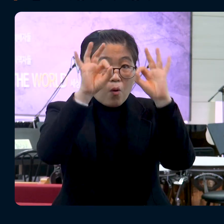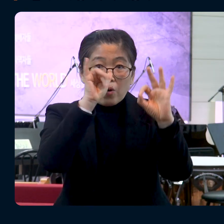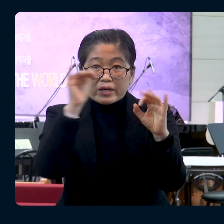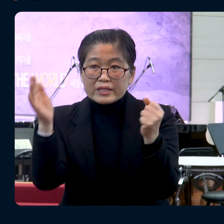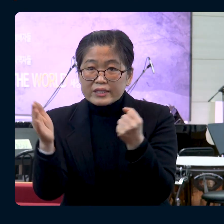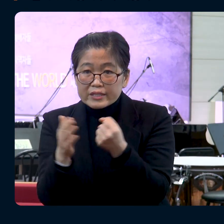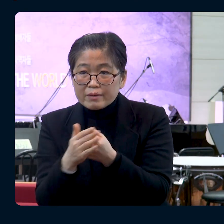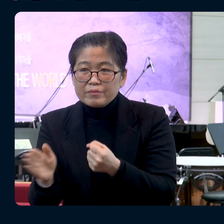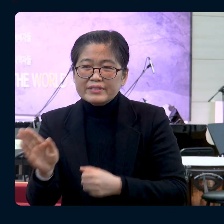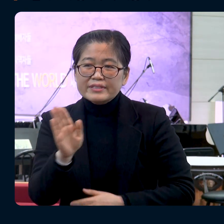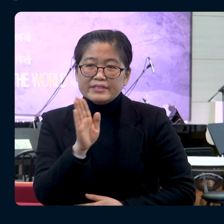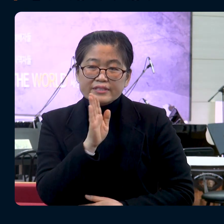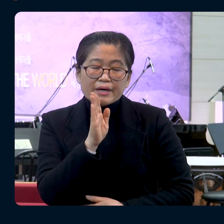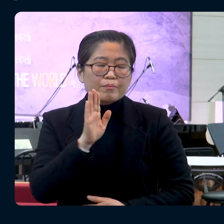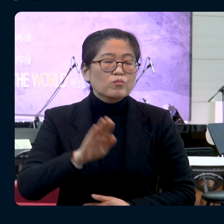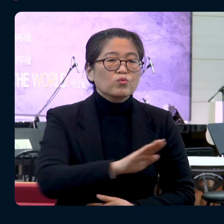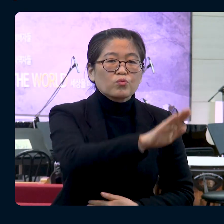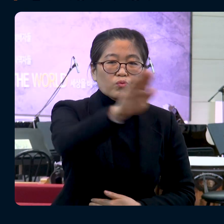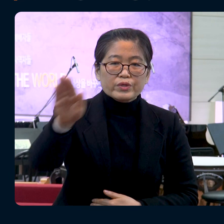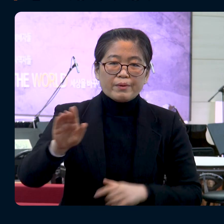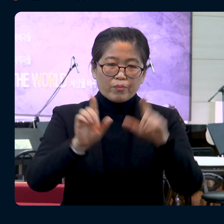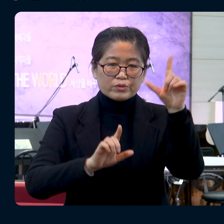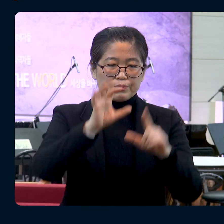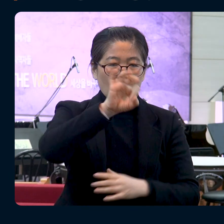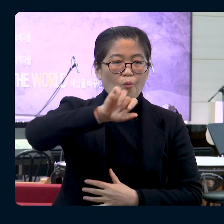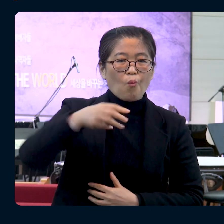때문에 진짜 우리가 월클이죠.